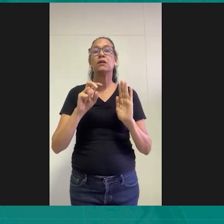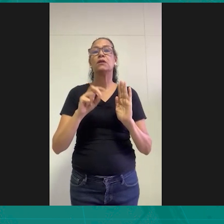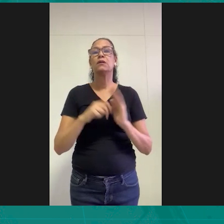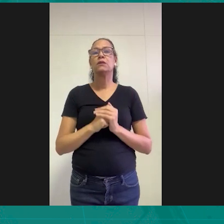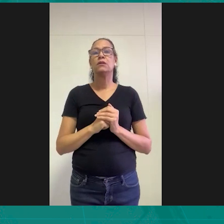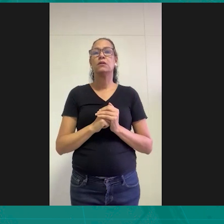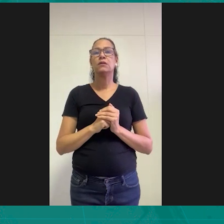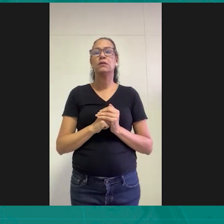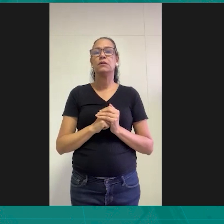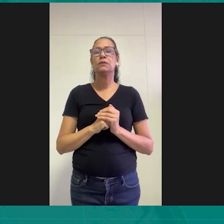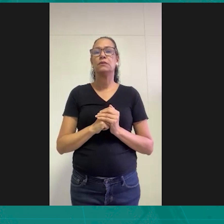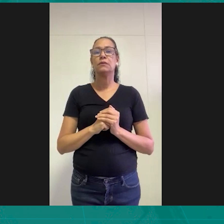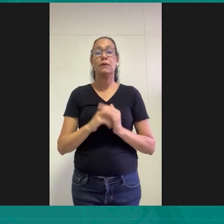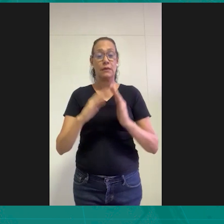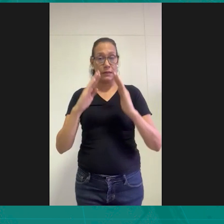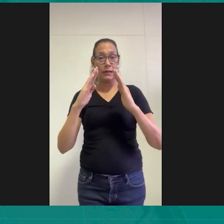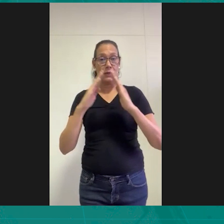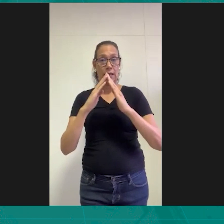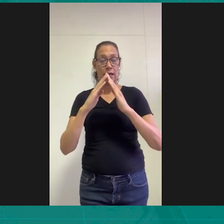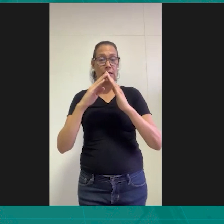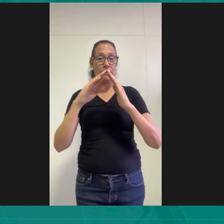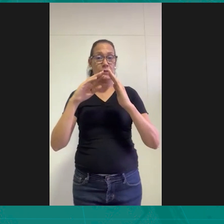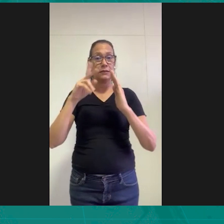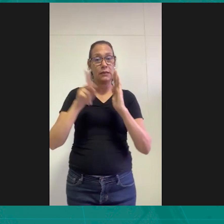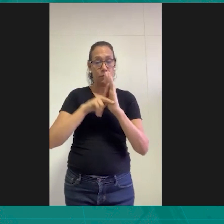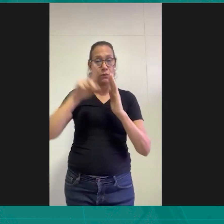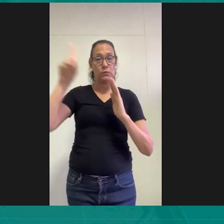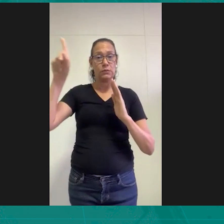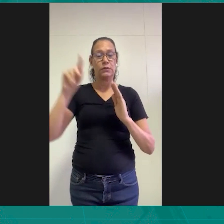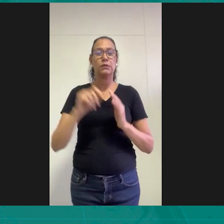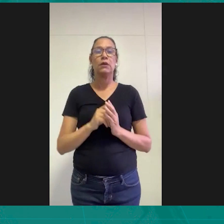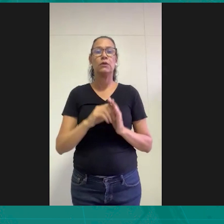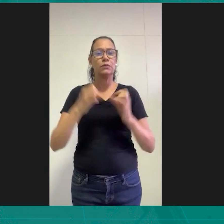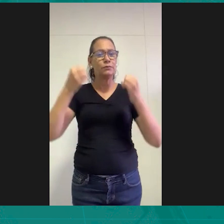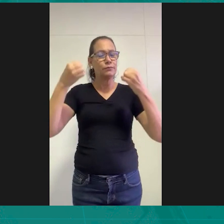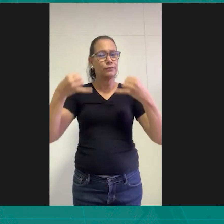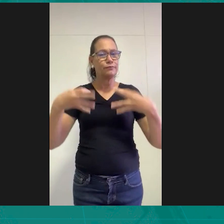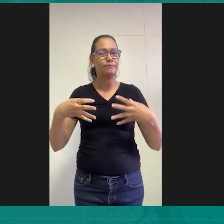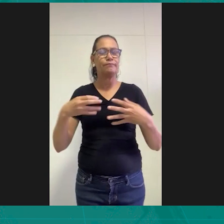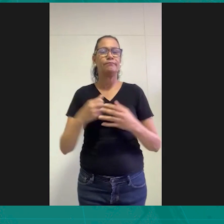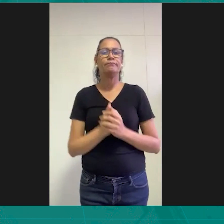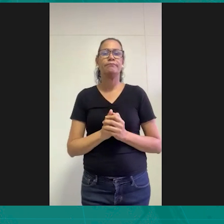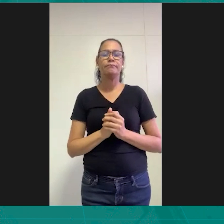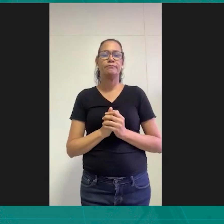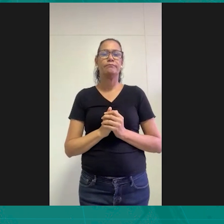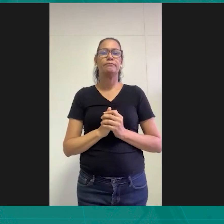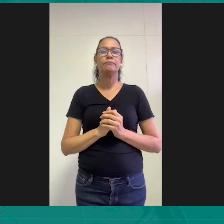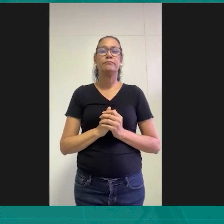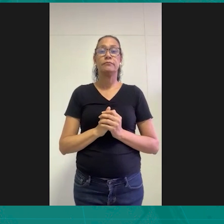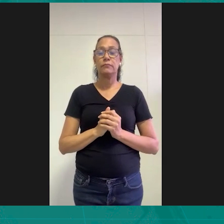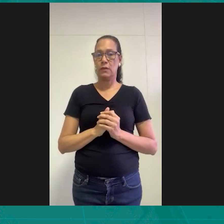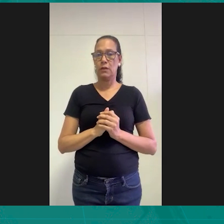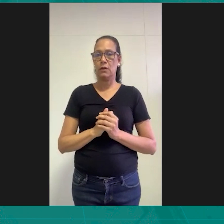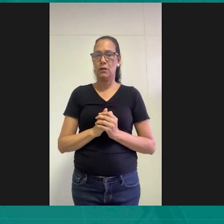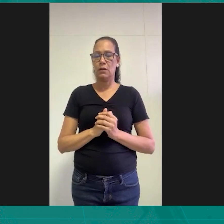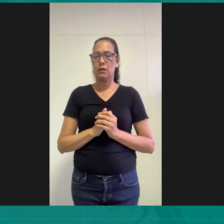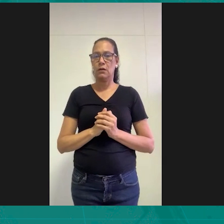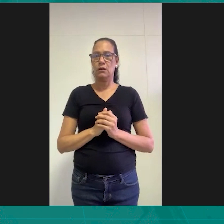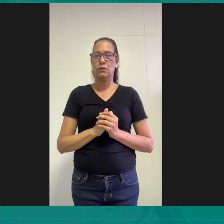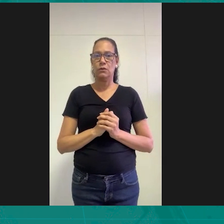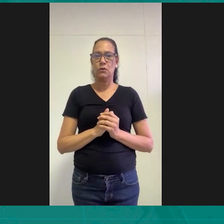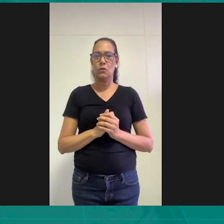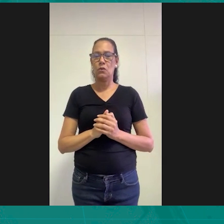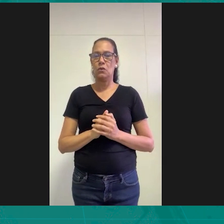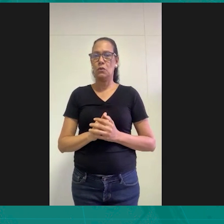3,15. Qual é a casa de Deus? Para que, se eu tardar, fique ciente de como se